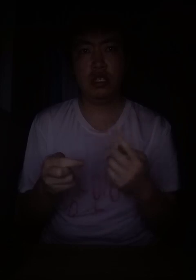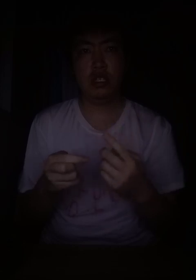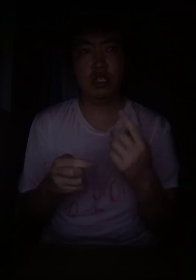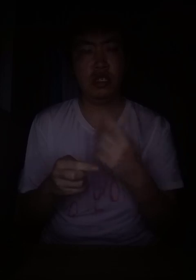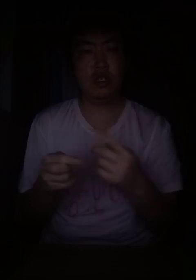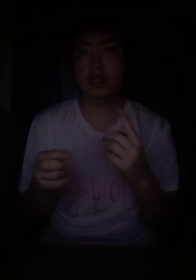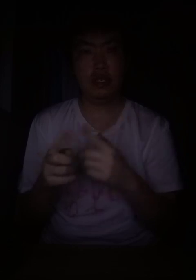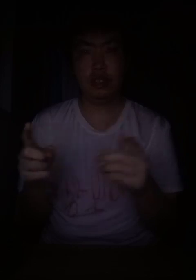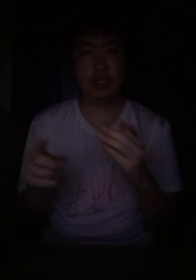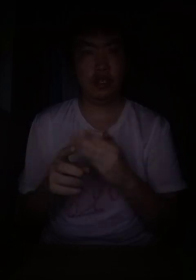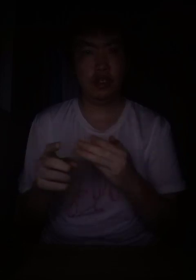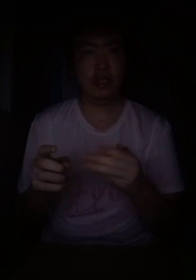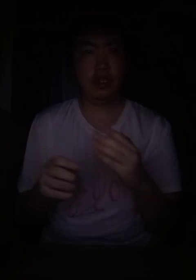들리지 않습니다.